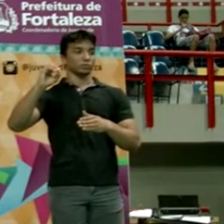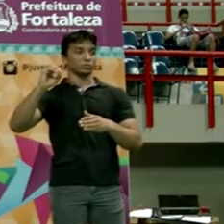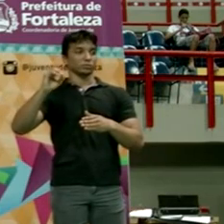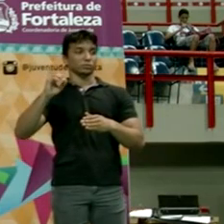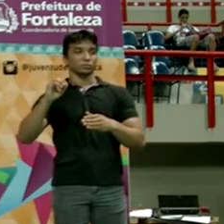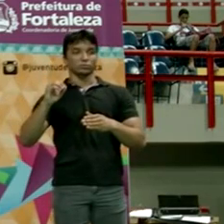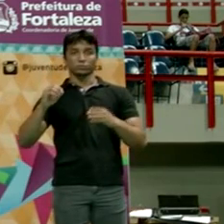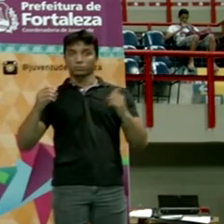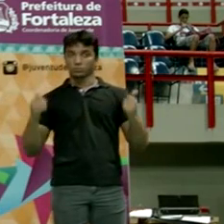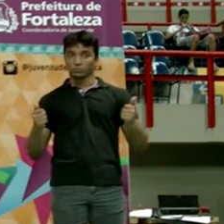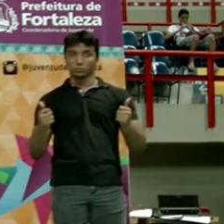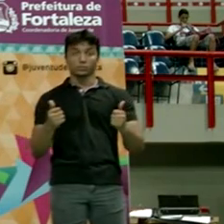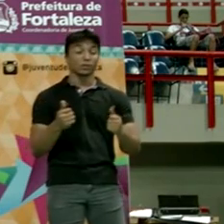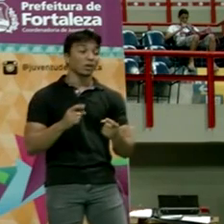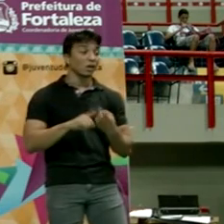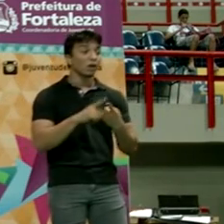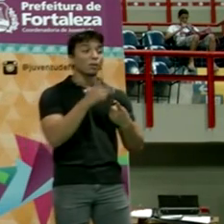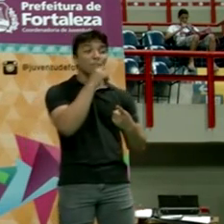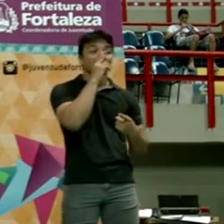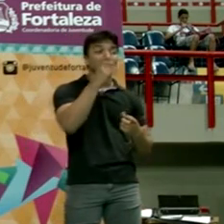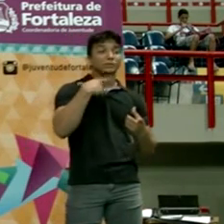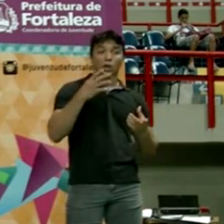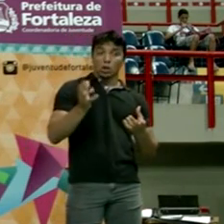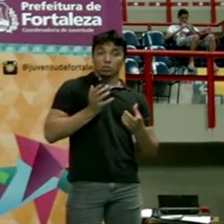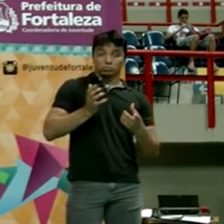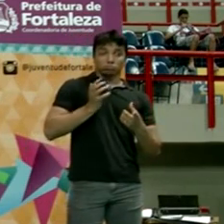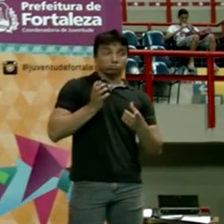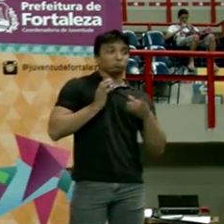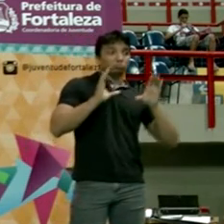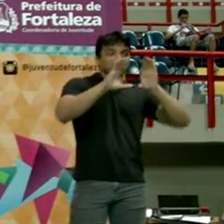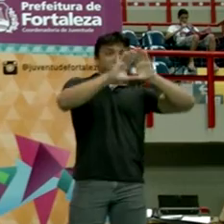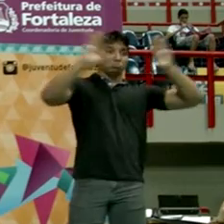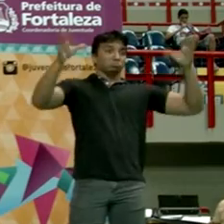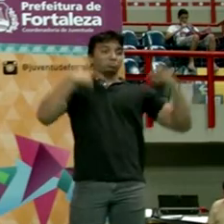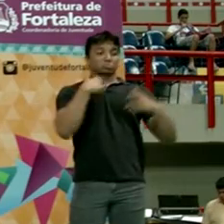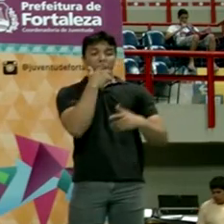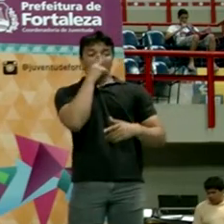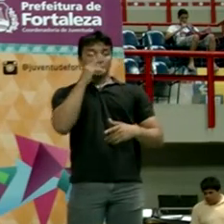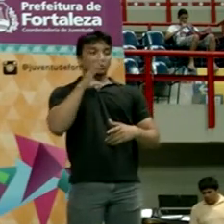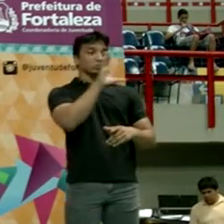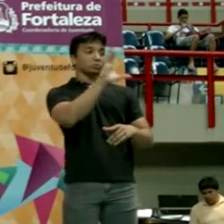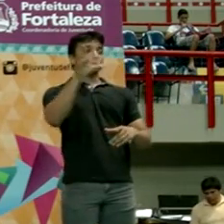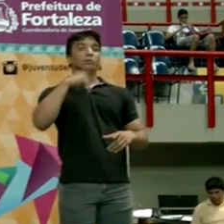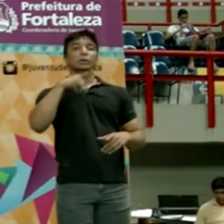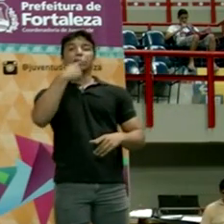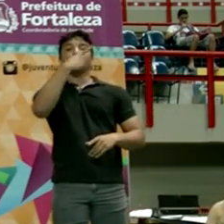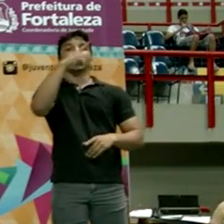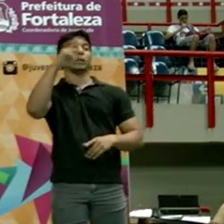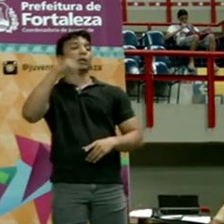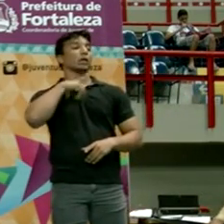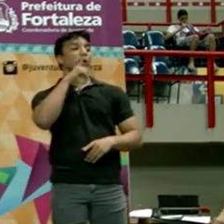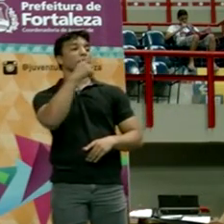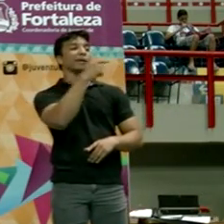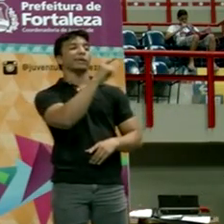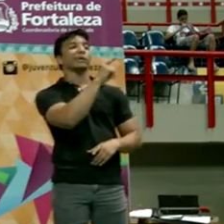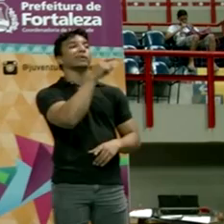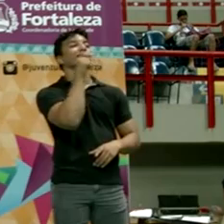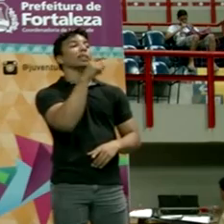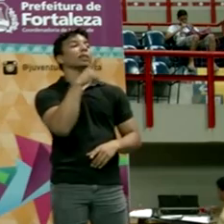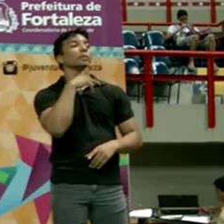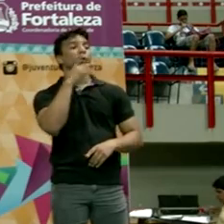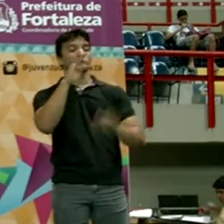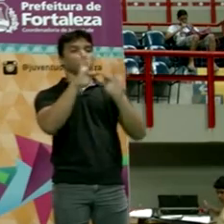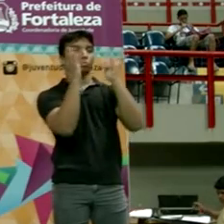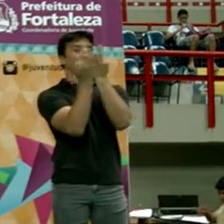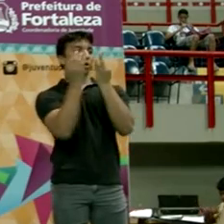1930. E aquela elite aristocrata, aquela elite oligárquica, né, aquelas oligarquias,